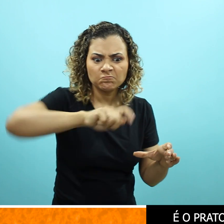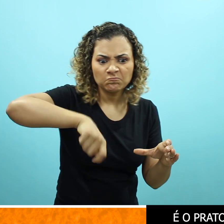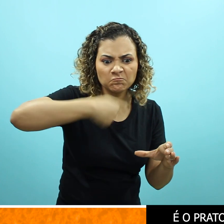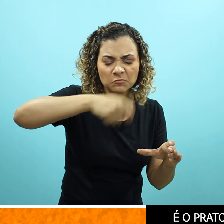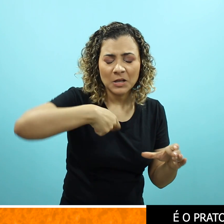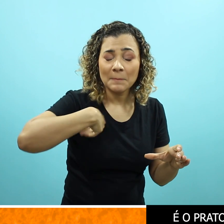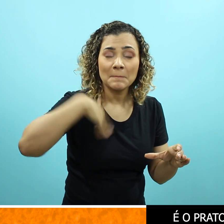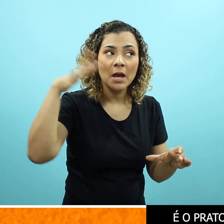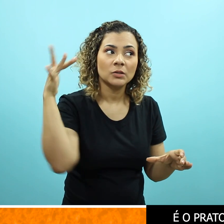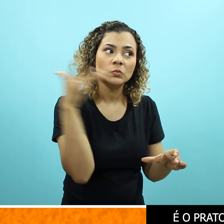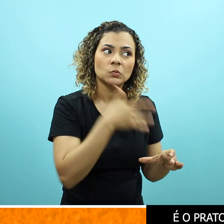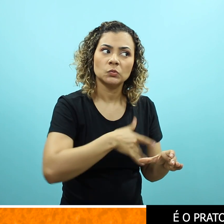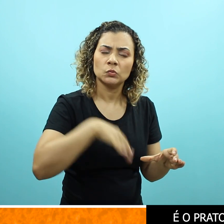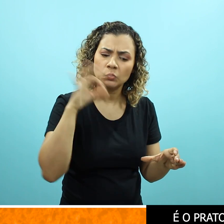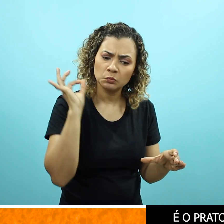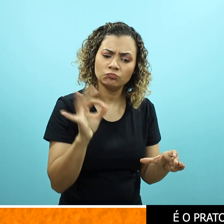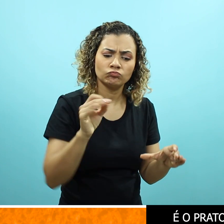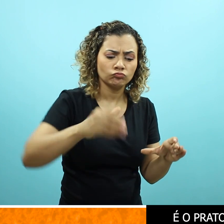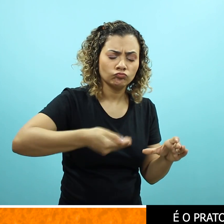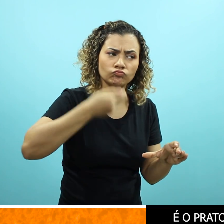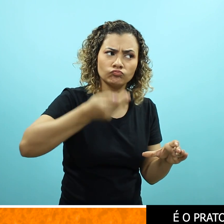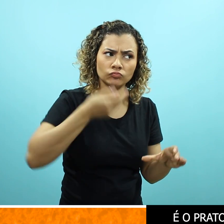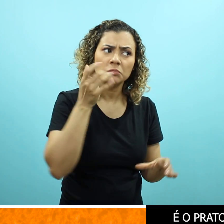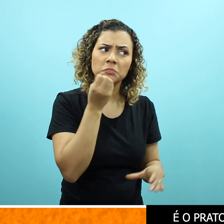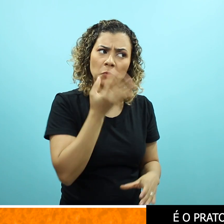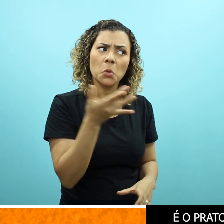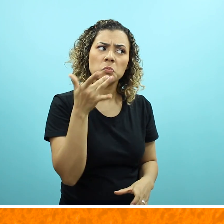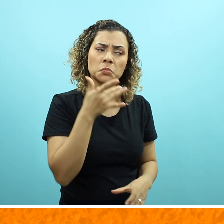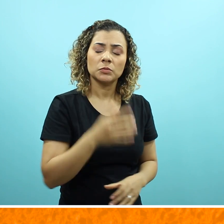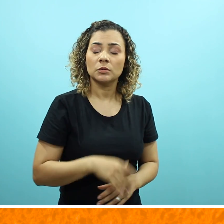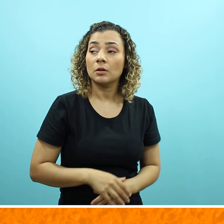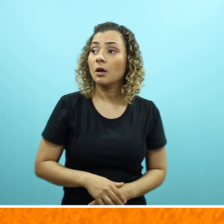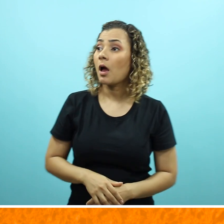É o prato mais saboroso que existe.